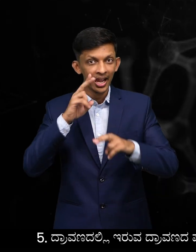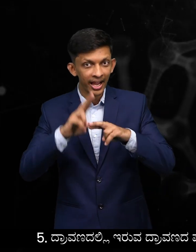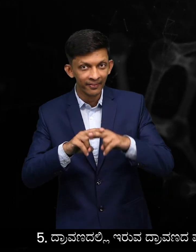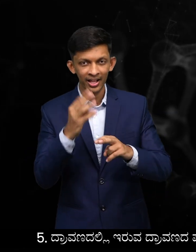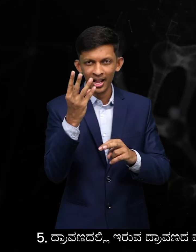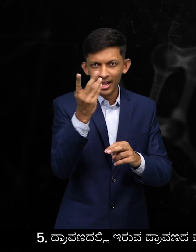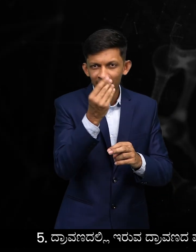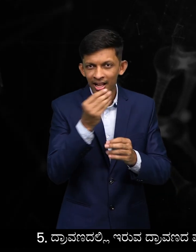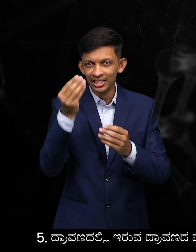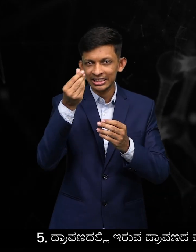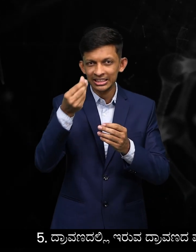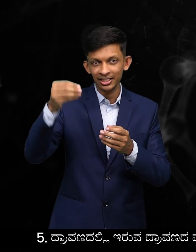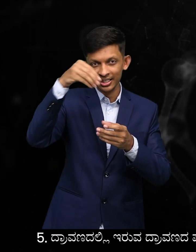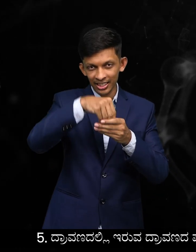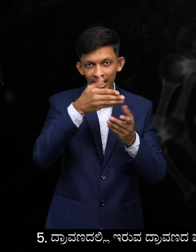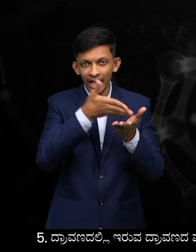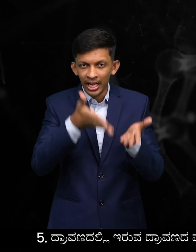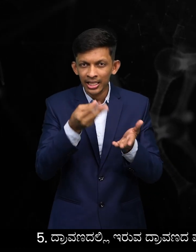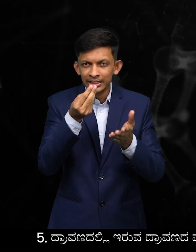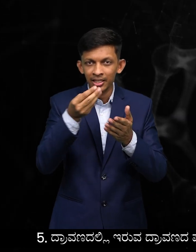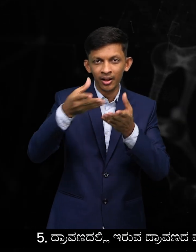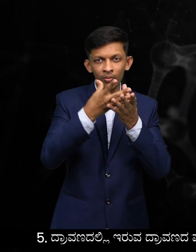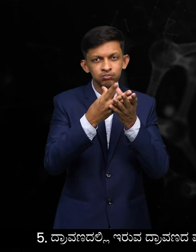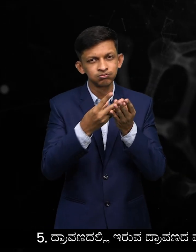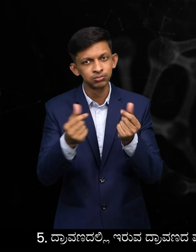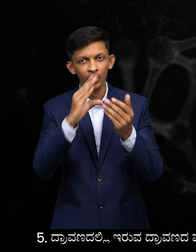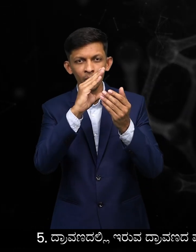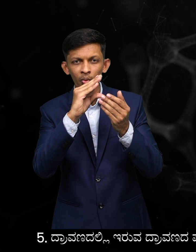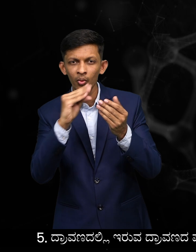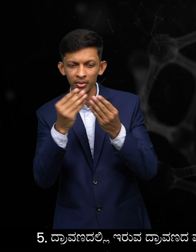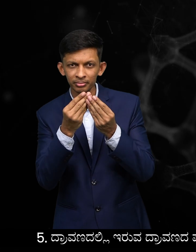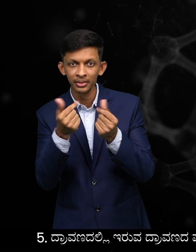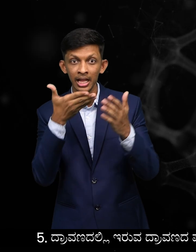ದ್ರಾವಣದಲ್ಲಿ ಇರುವ ದ್ರಾವಣದ ಪ್ರಮಾಣವು ಸ್ಯಾಚುರೇಟೆಡ್ ದ್ರಾವಣಕ್ಕಿಂತ